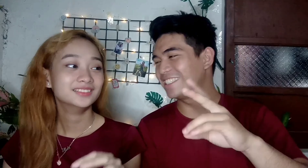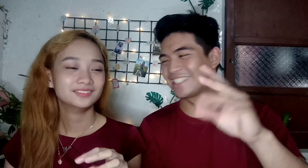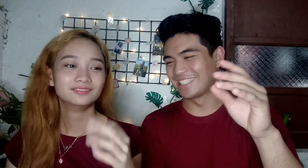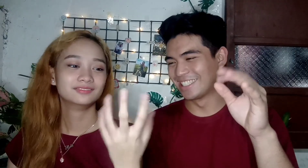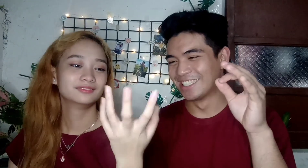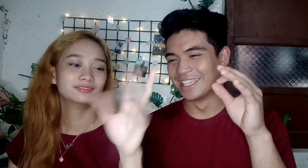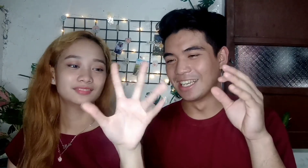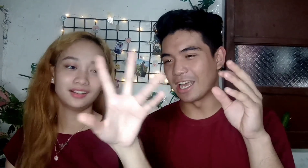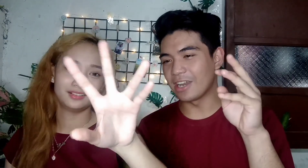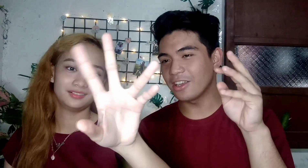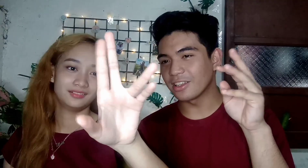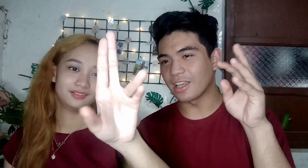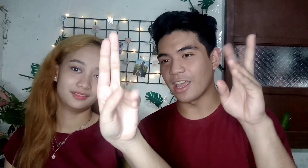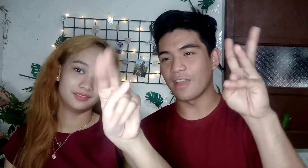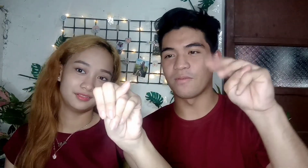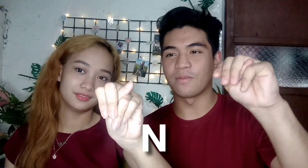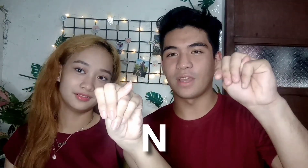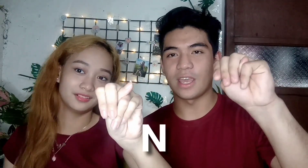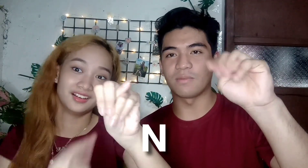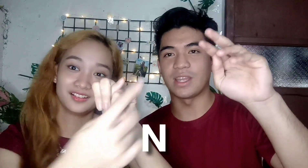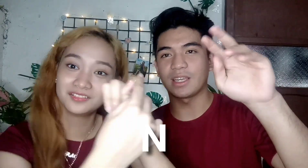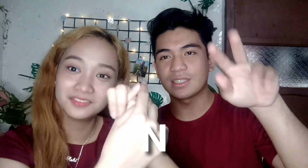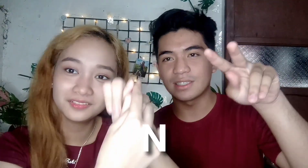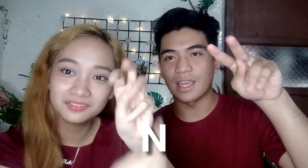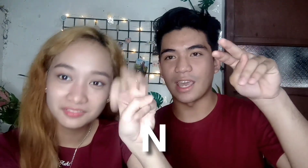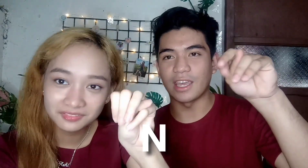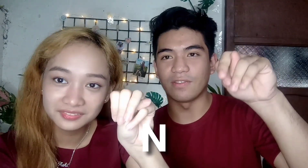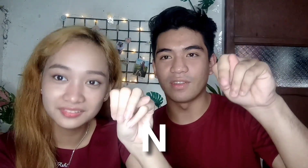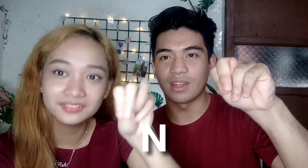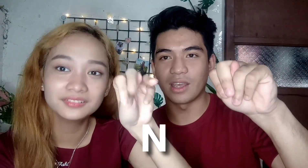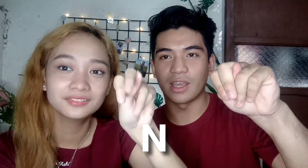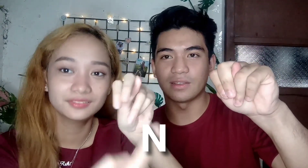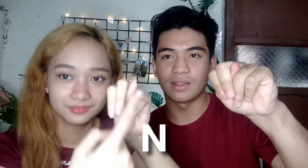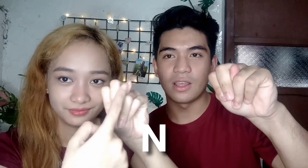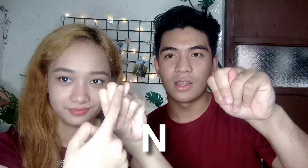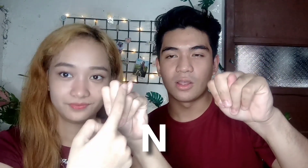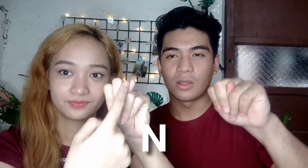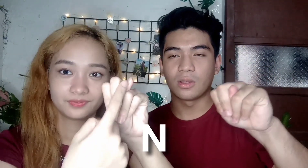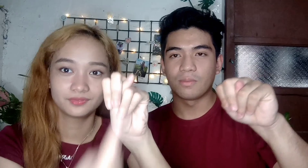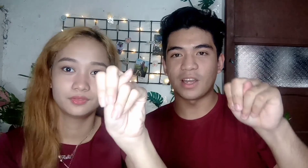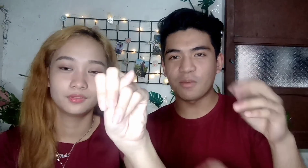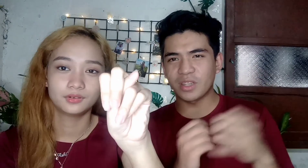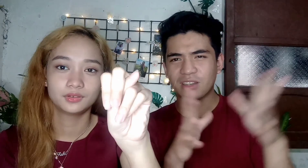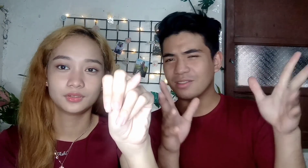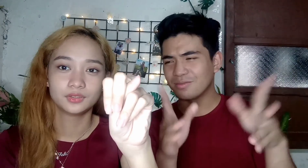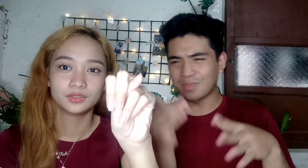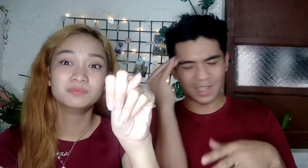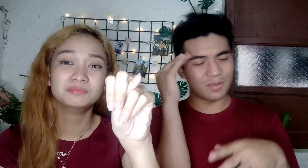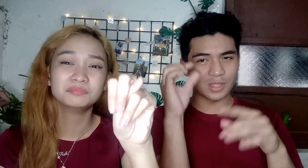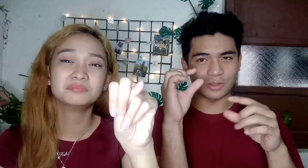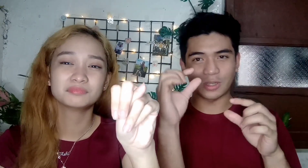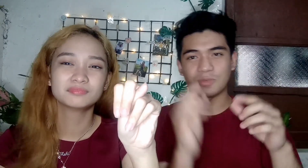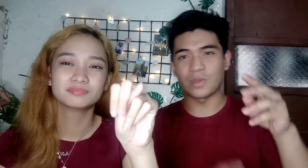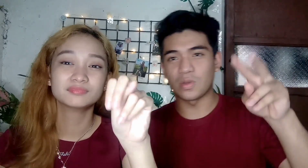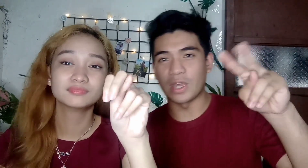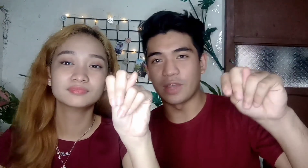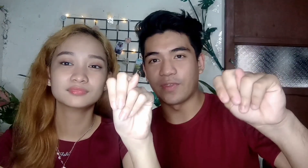Knowledge. Ano? M. M. Next. N. N. Marami nang may alam na to, guys, pero ayan,